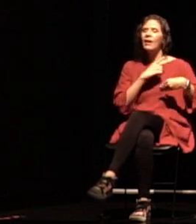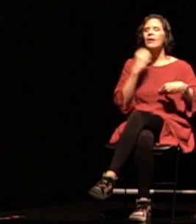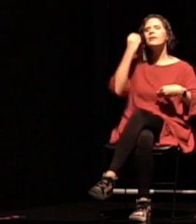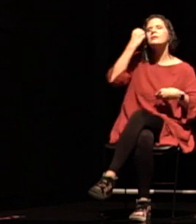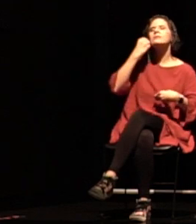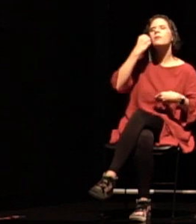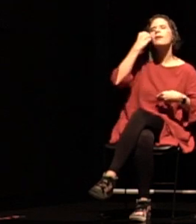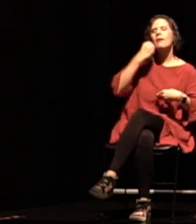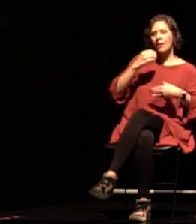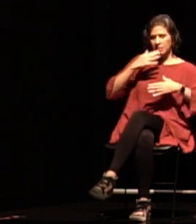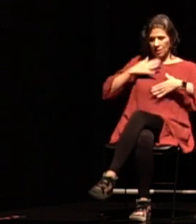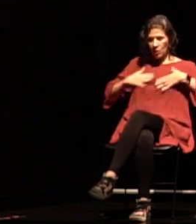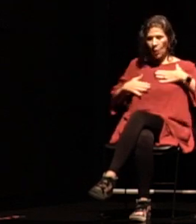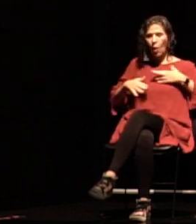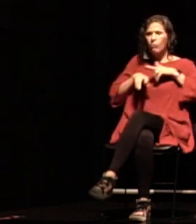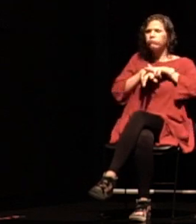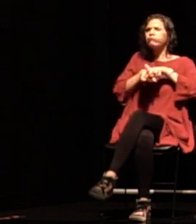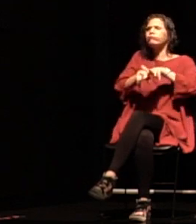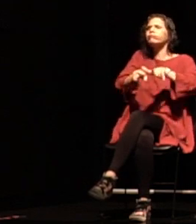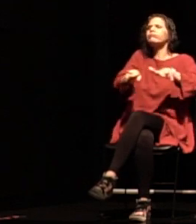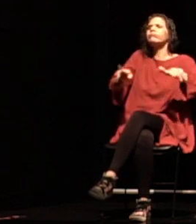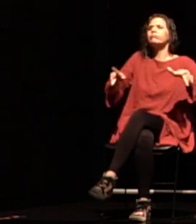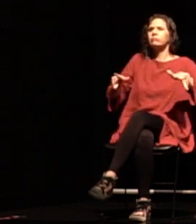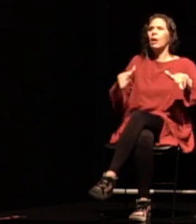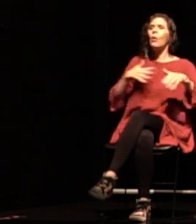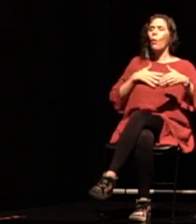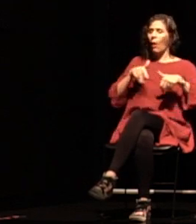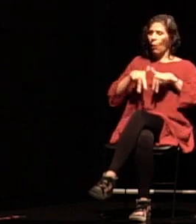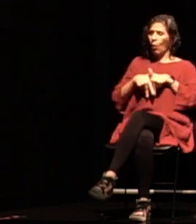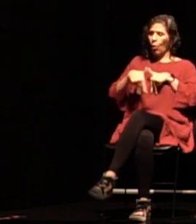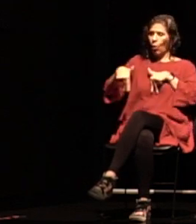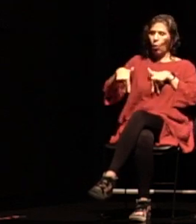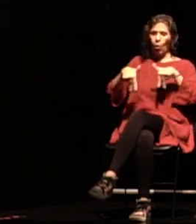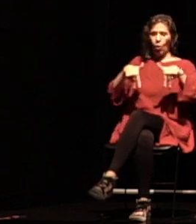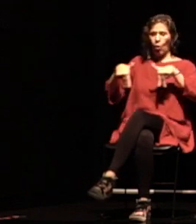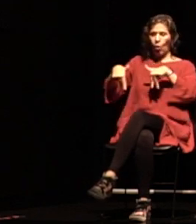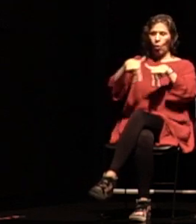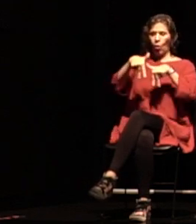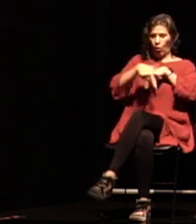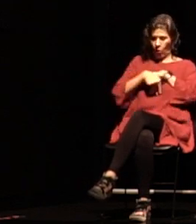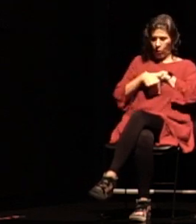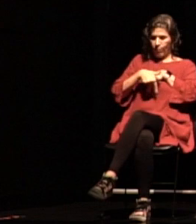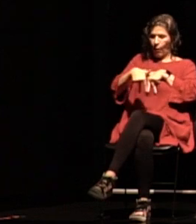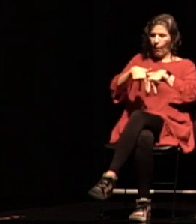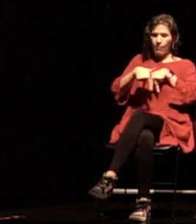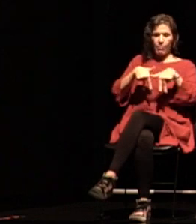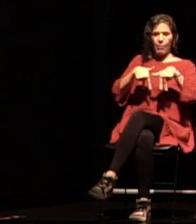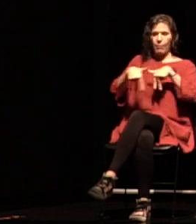de imagens do corpo, são corpos possíveis. Então, acho que essa é uma